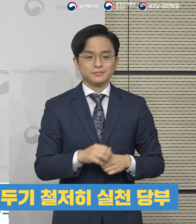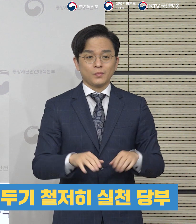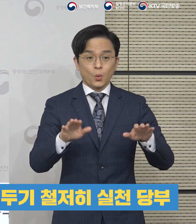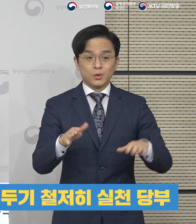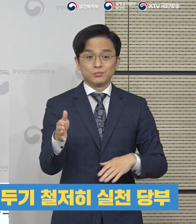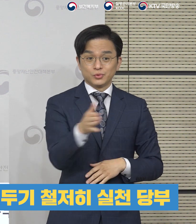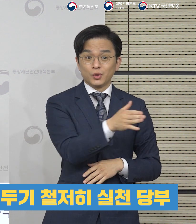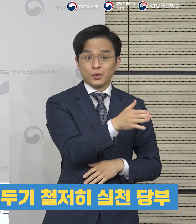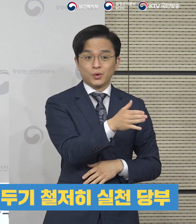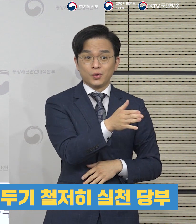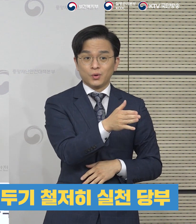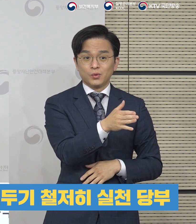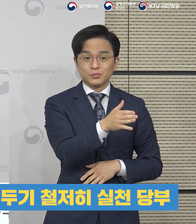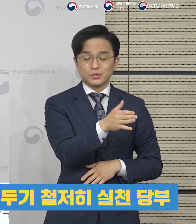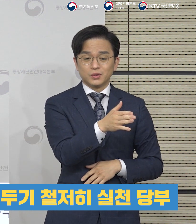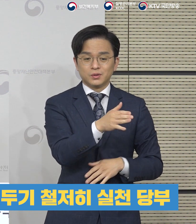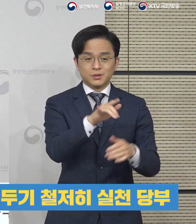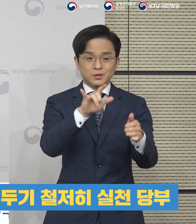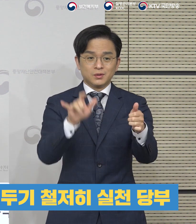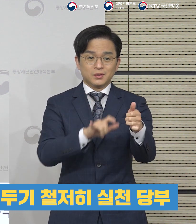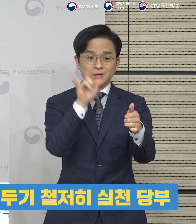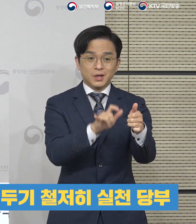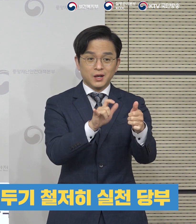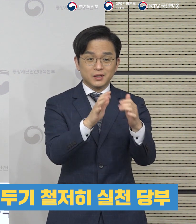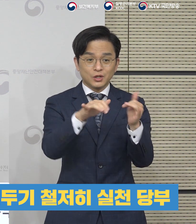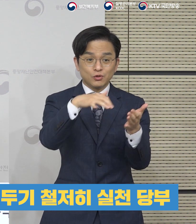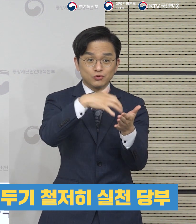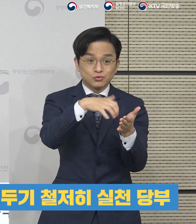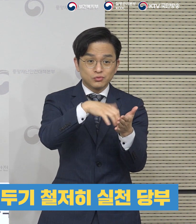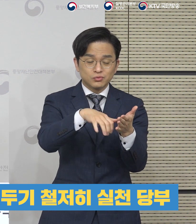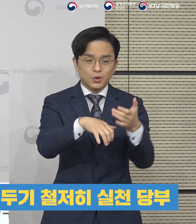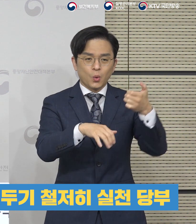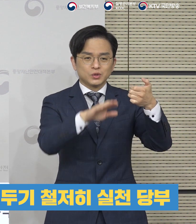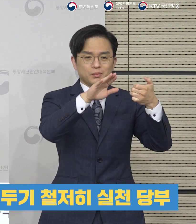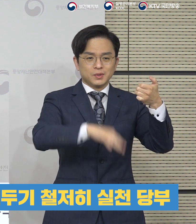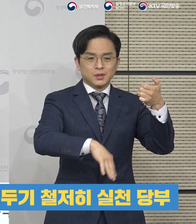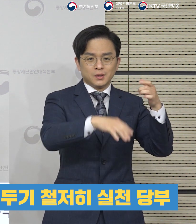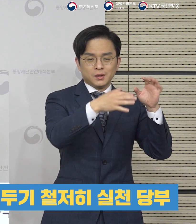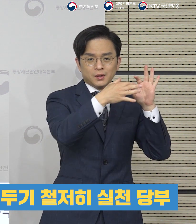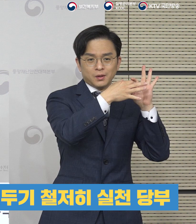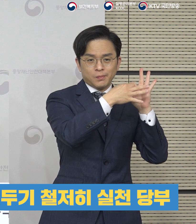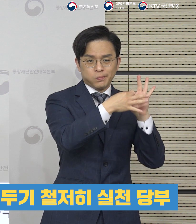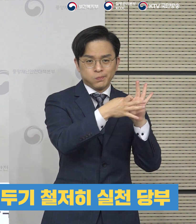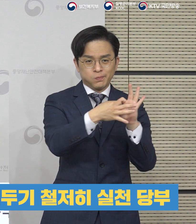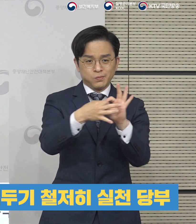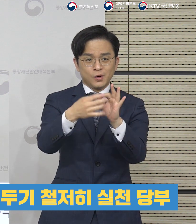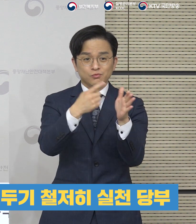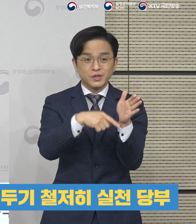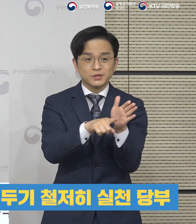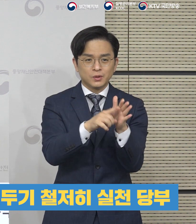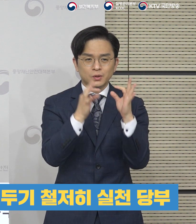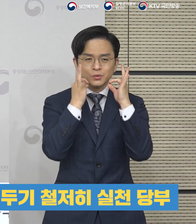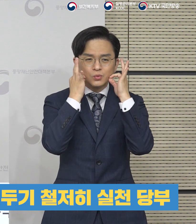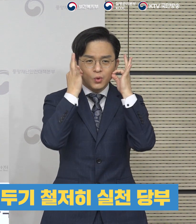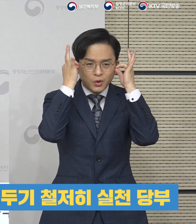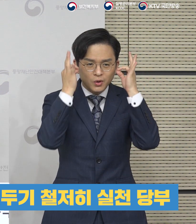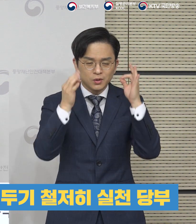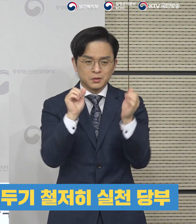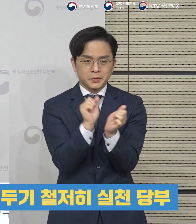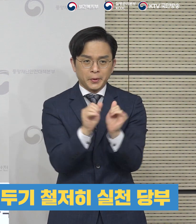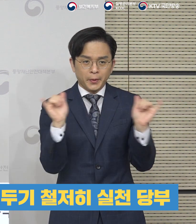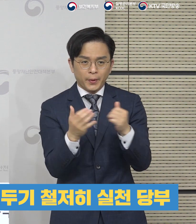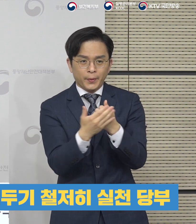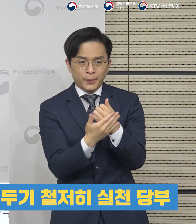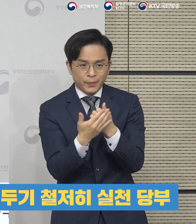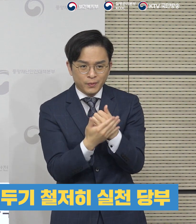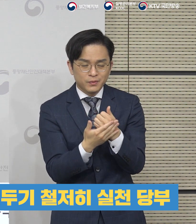이번 주에도 지난주와 마찬가지로 신규 확진자 수가 50명 이내로 꾸준히 유지될 수 있도록 경계를